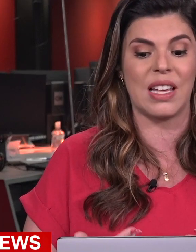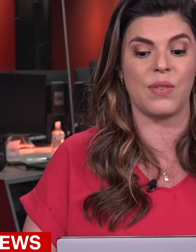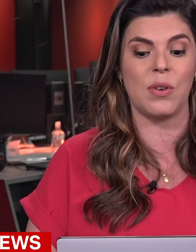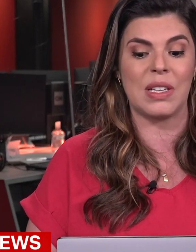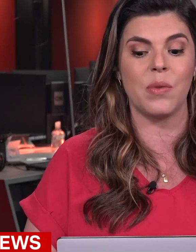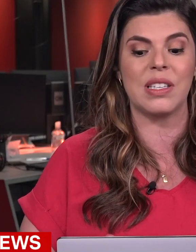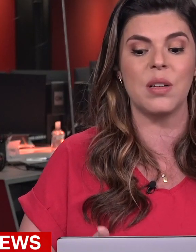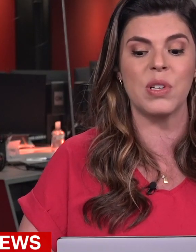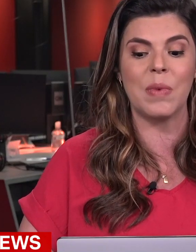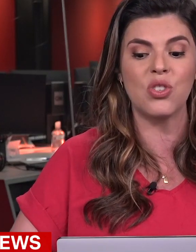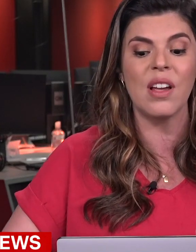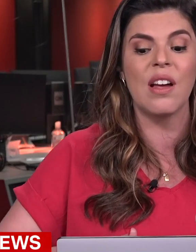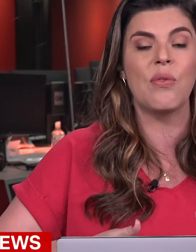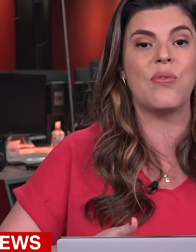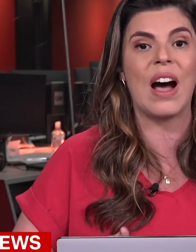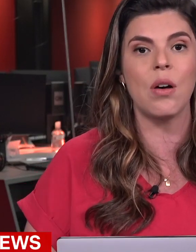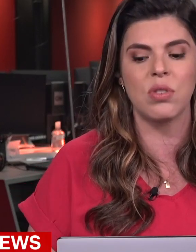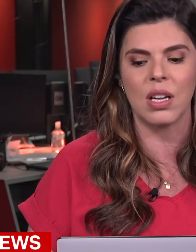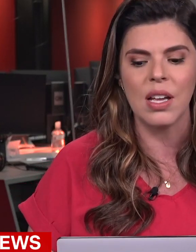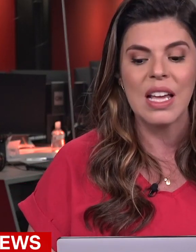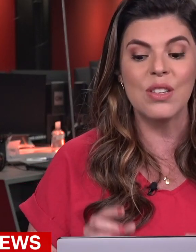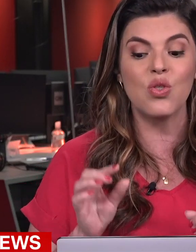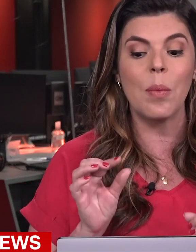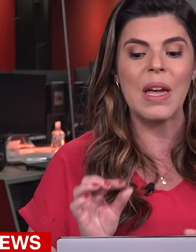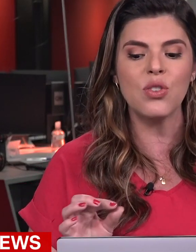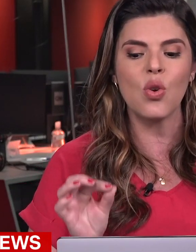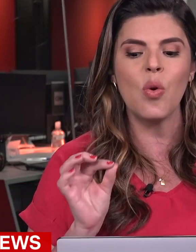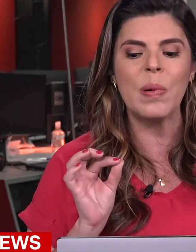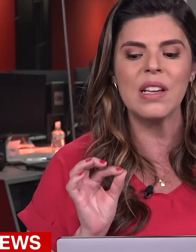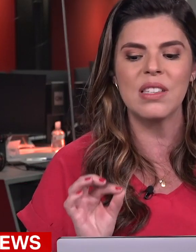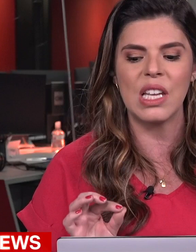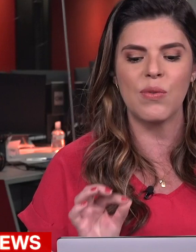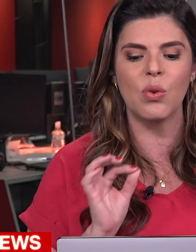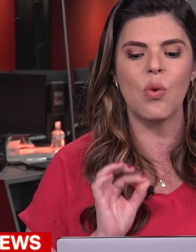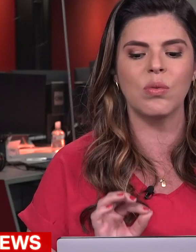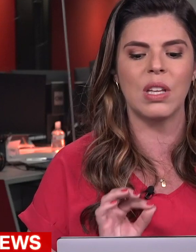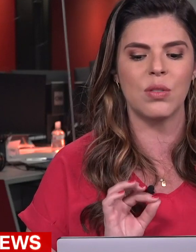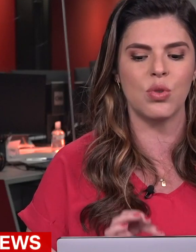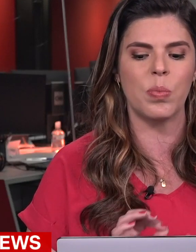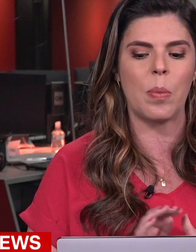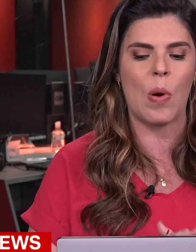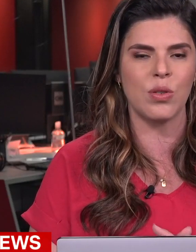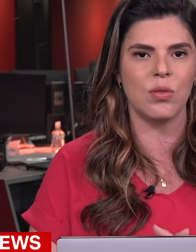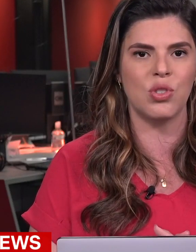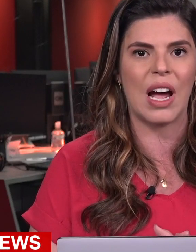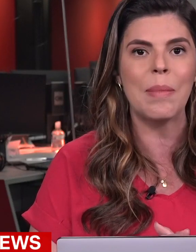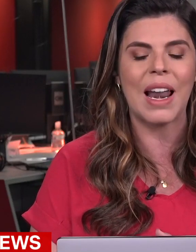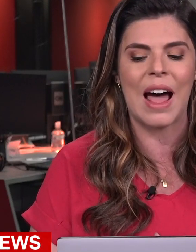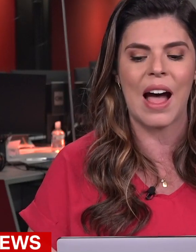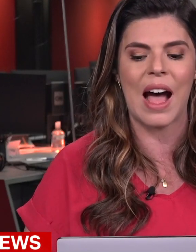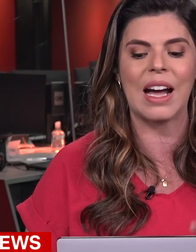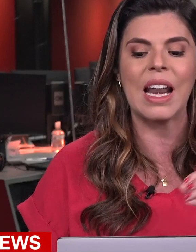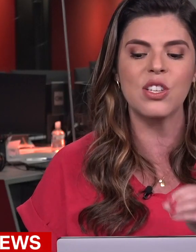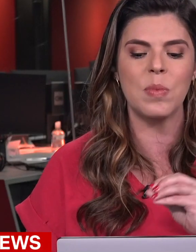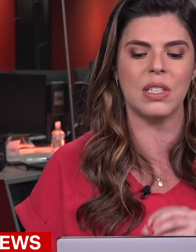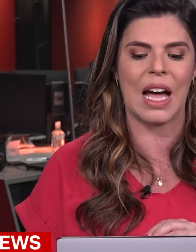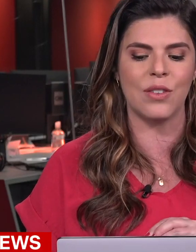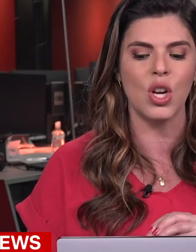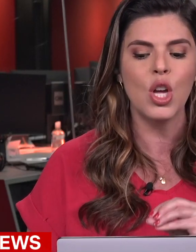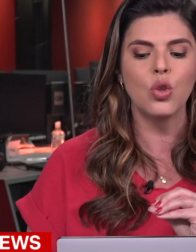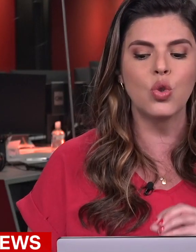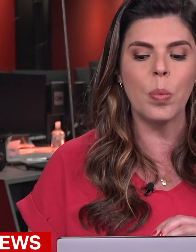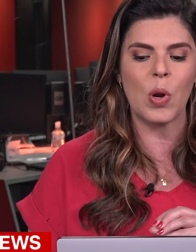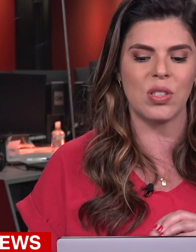afirmação diz essa afirmação é simplesmente falsa e somente compreensível num contexto de propósito de abalar a